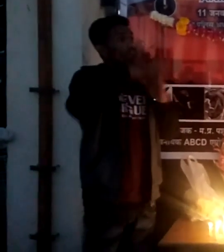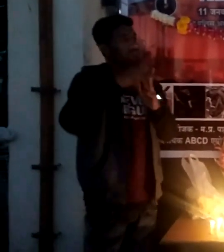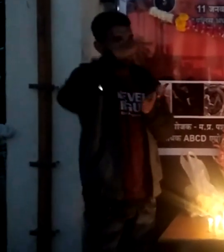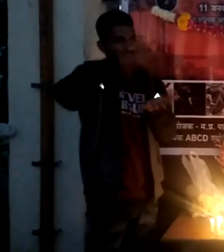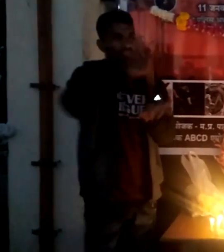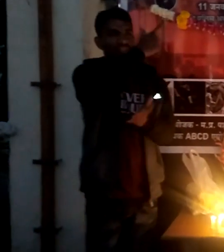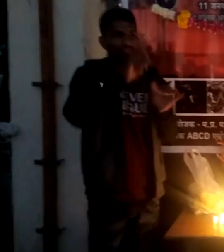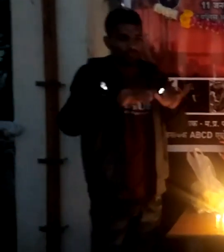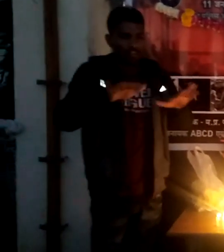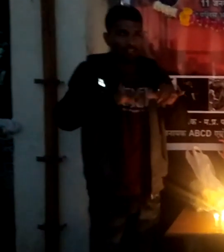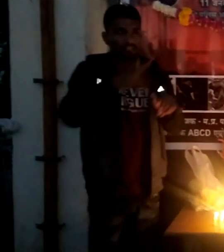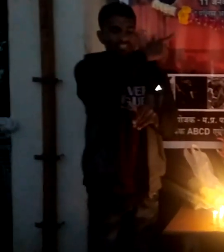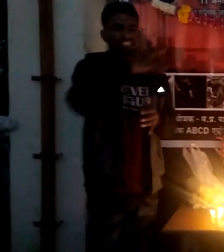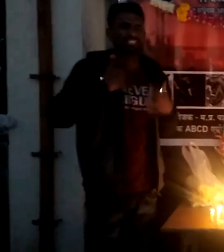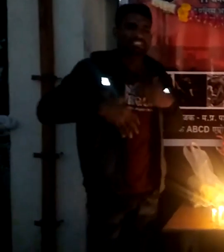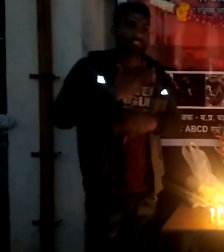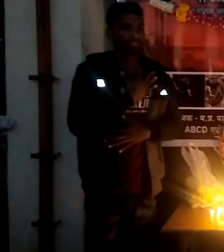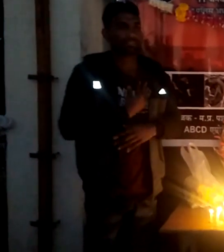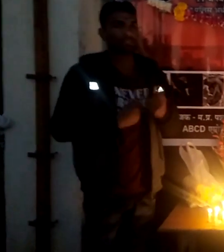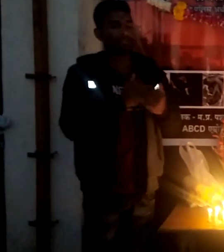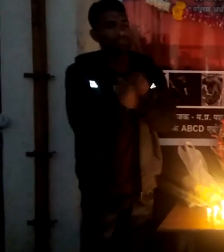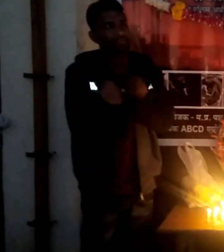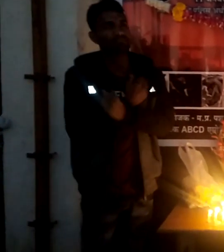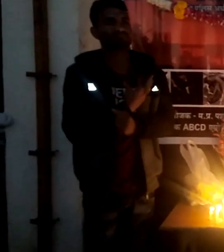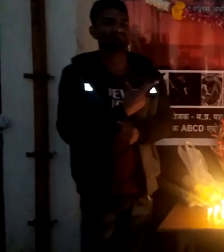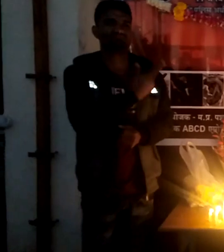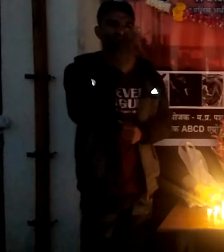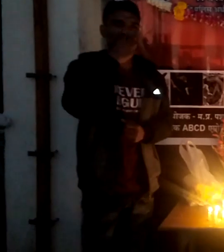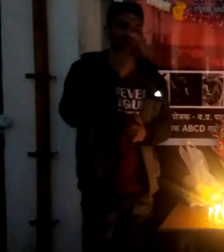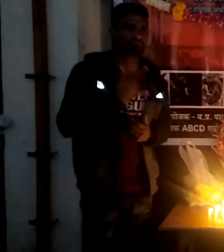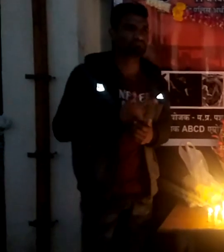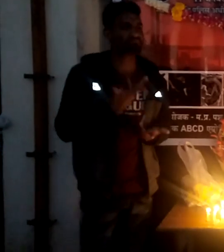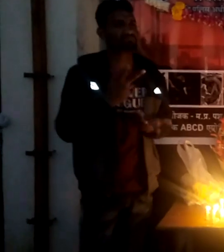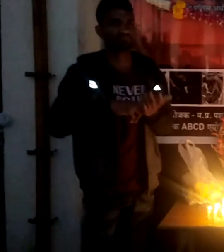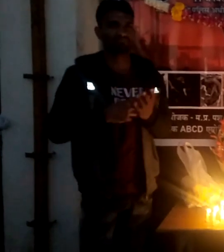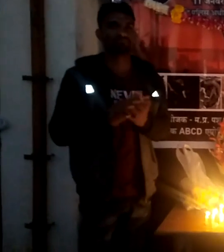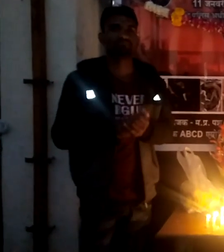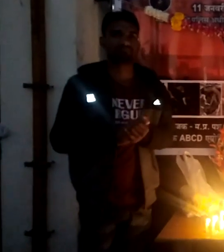हम श्रद्धांजलि सभा यहाँ पर आयोजित कर रहे हैं। और हम लोगों को